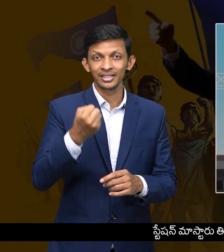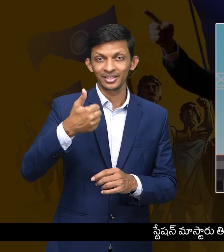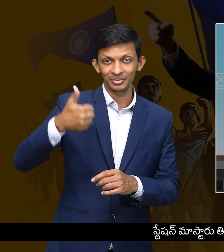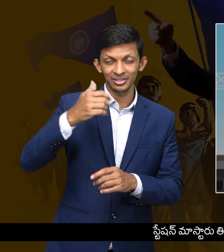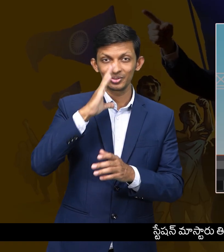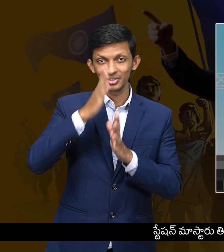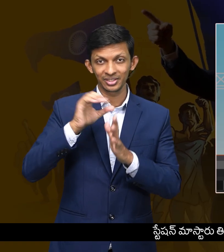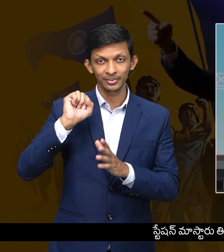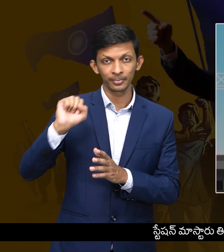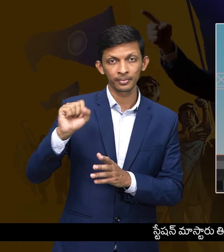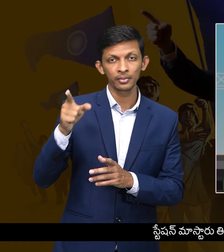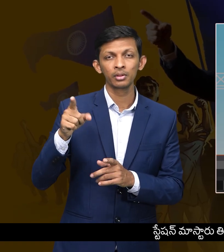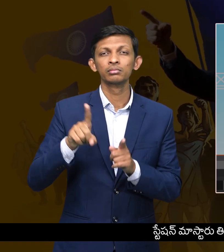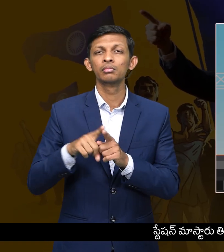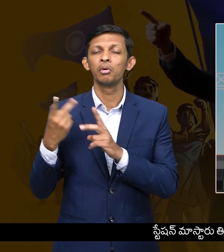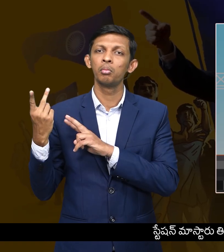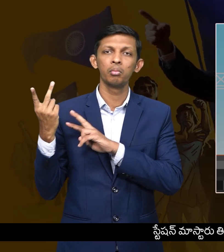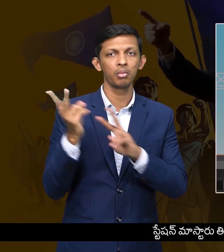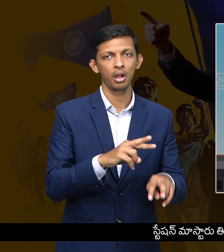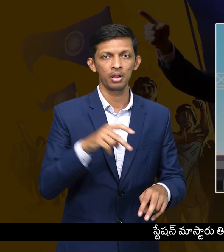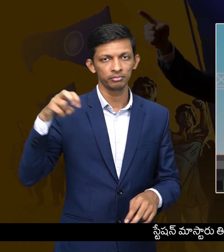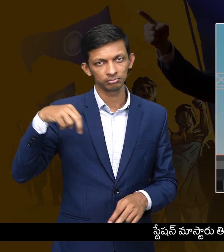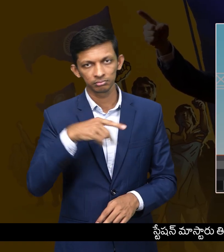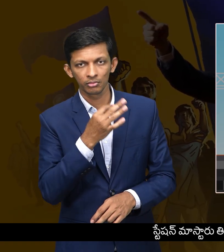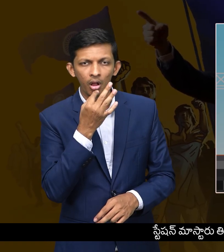స్టేషన్ మాస్టర్ తిరిగి వచ్చి మా ప్లాన్స్ ఏమిటని అడిగారు.